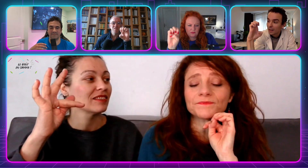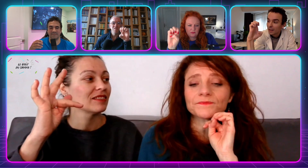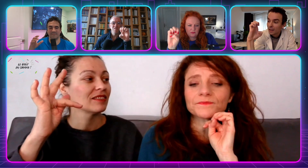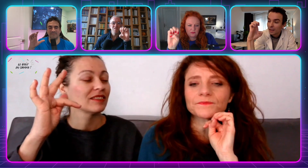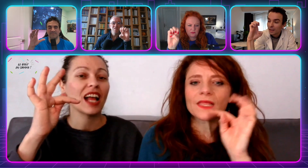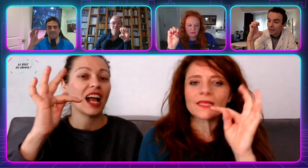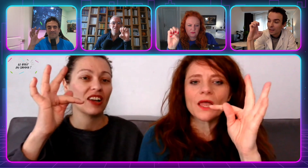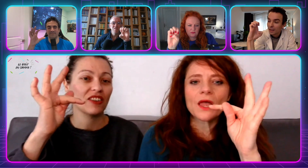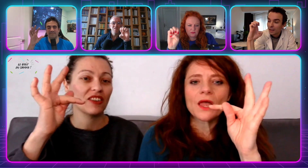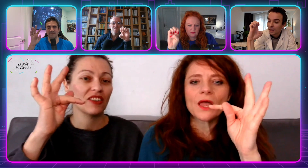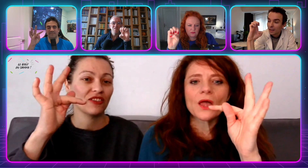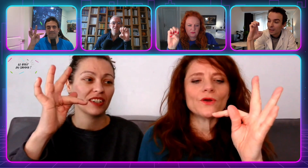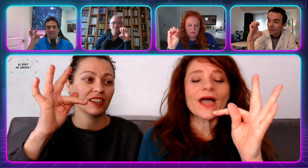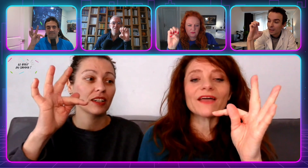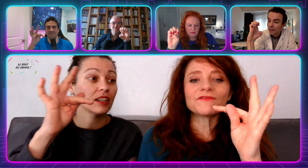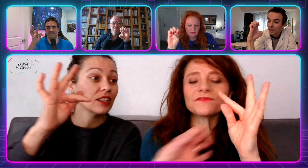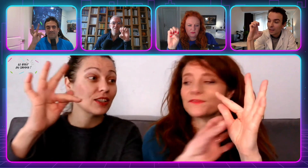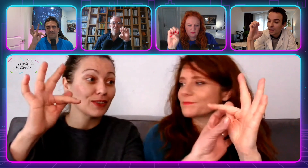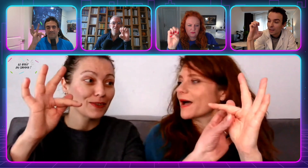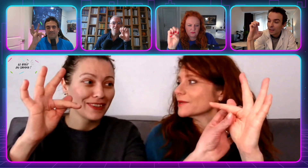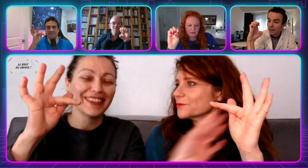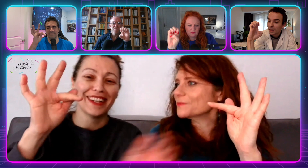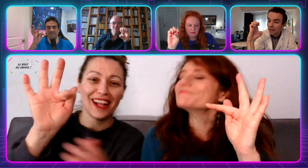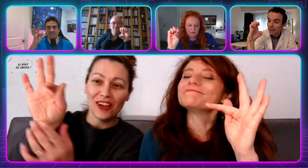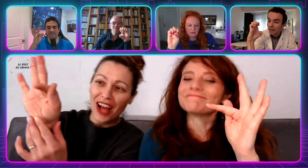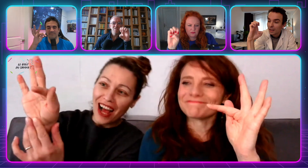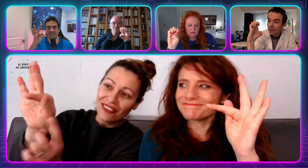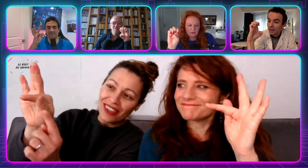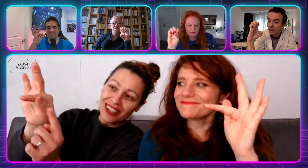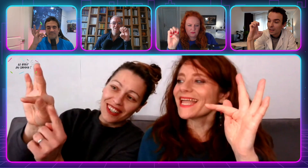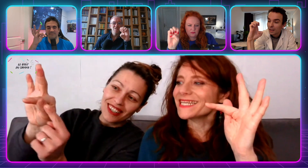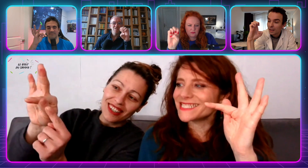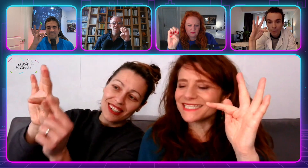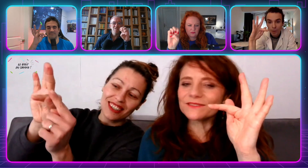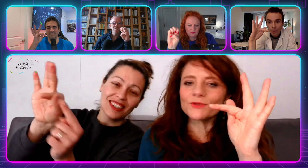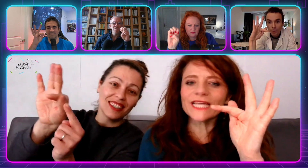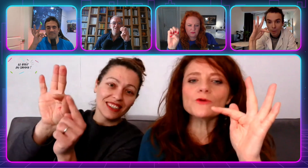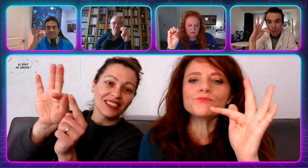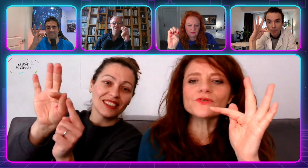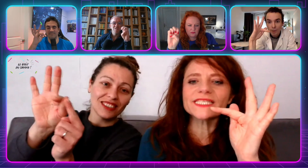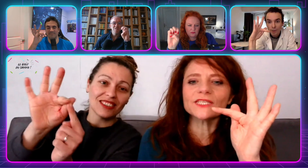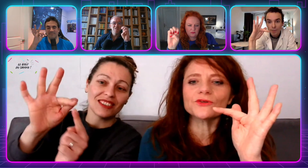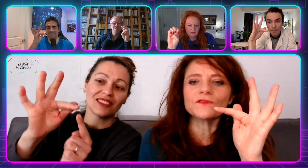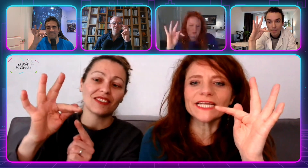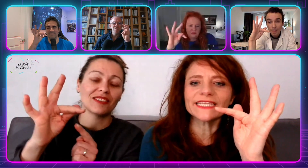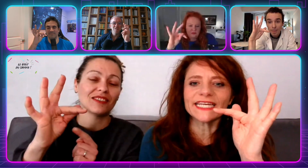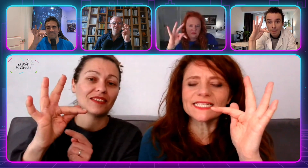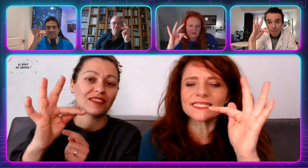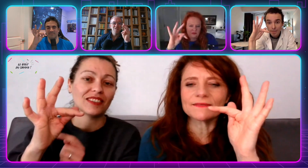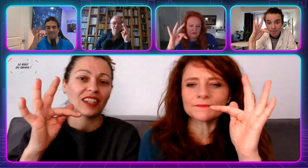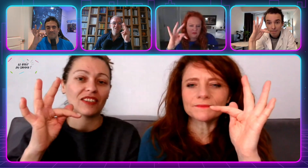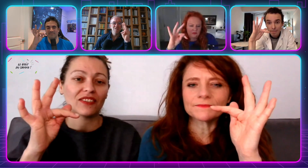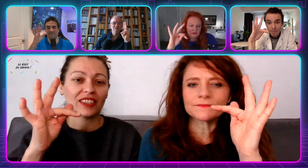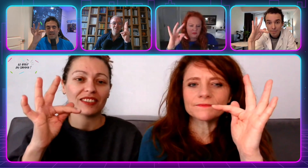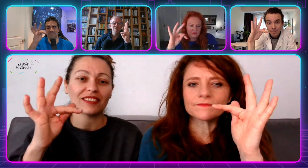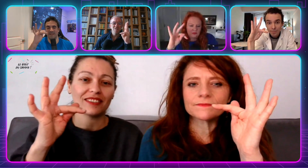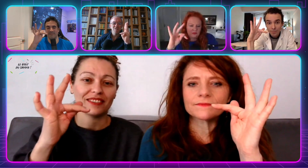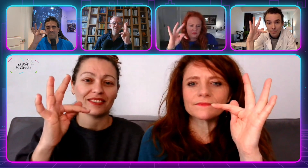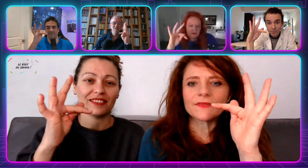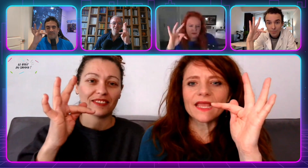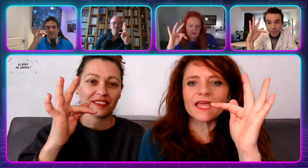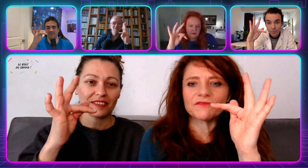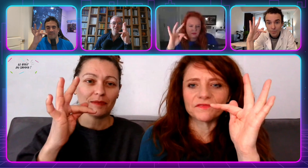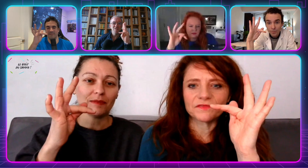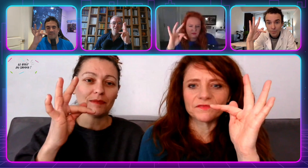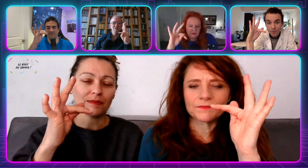F. Le F, pardon. Exactement. T'as le pouce qui est devant l'index. Ah, c'est